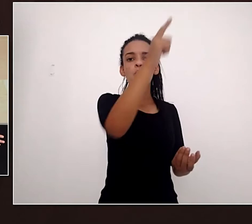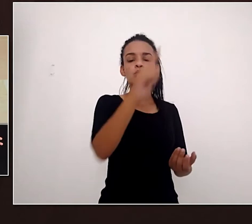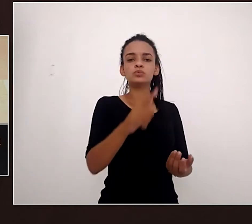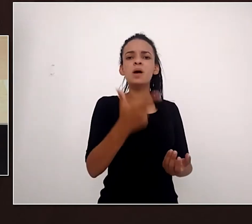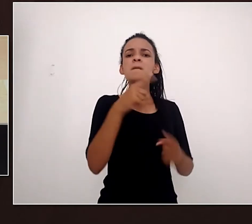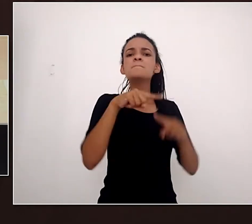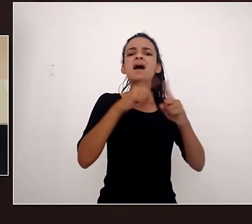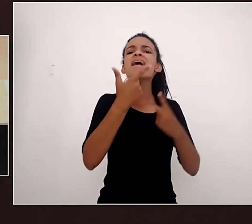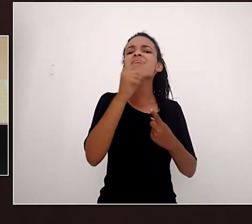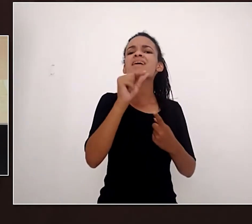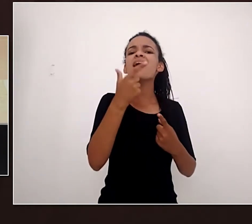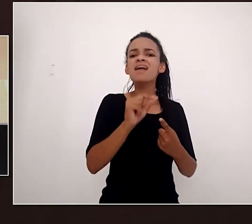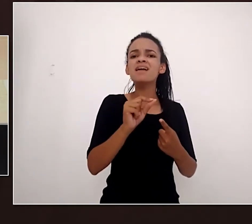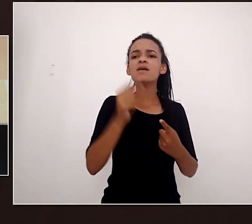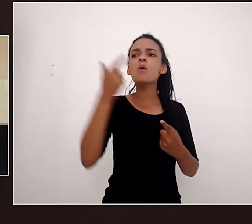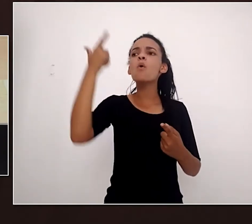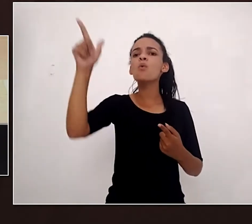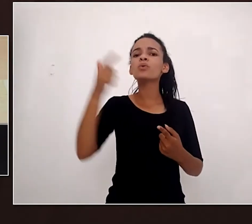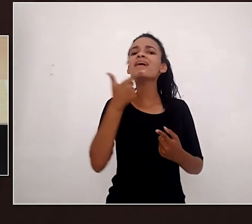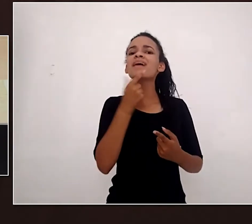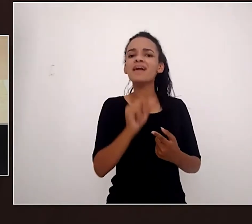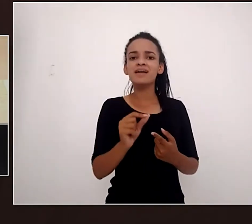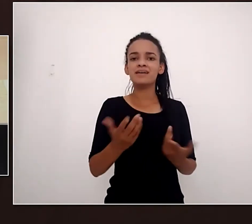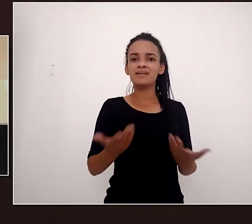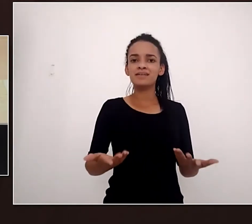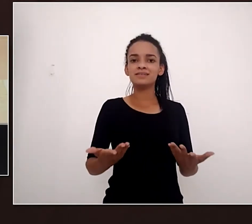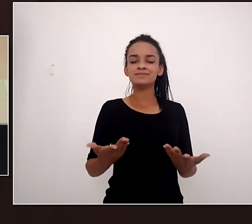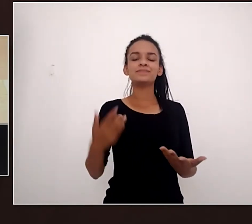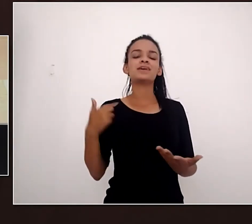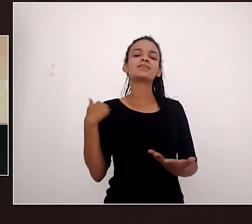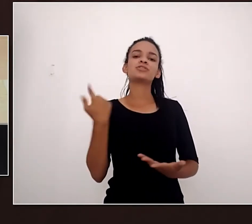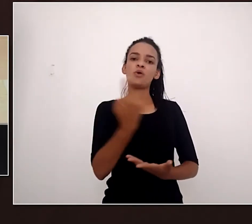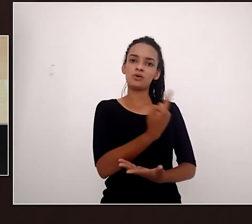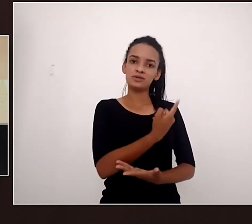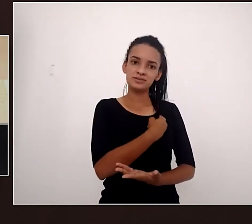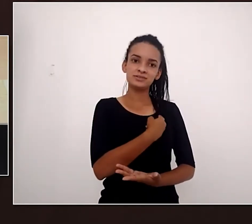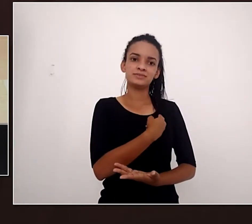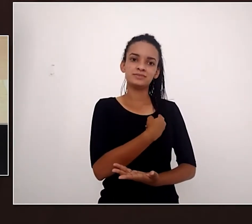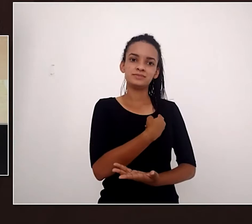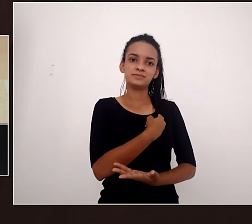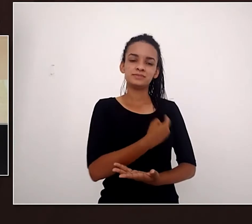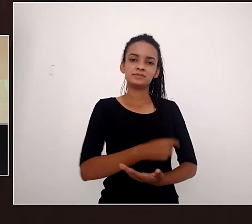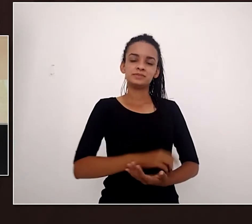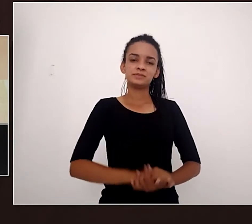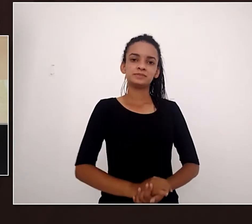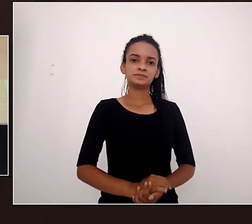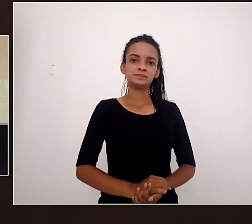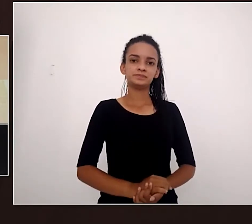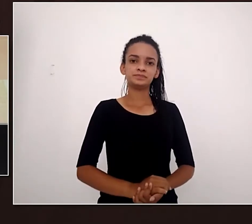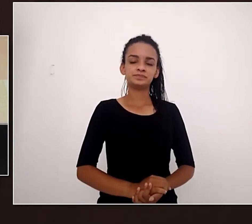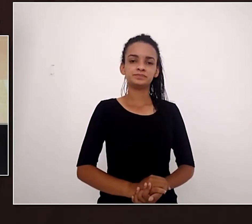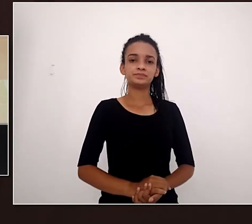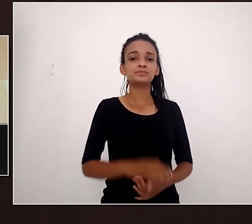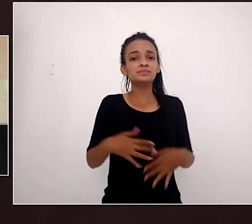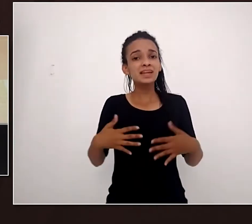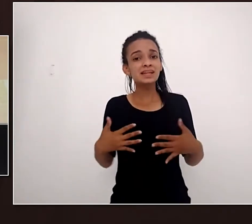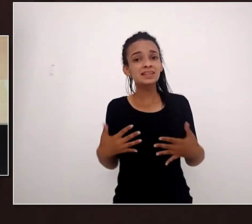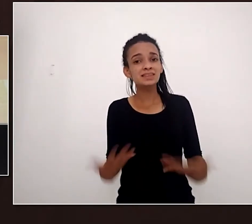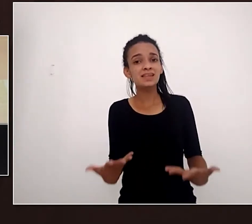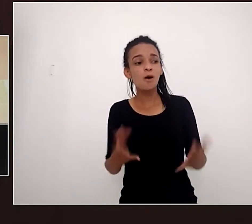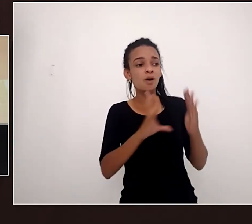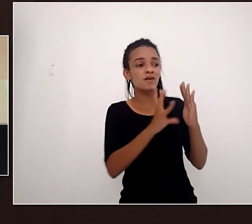A igreja. Deus entregou essa vinha para a igreja, então a igreja